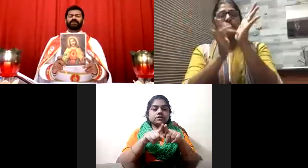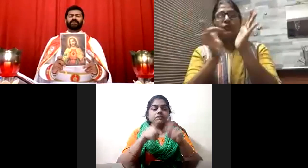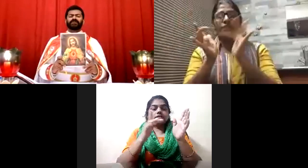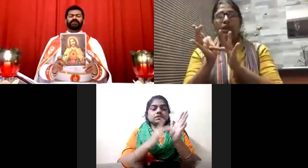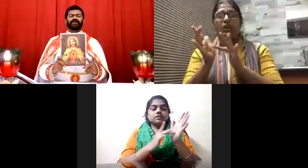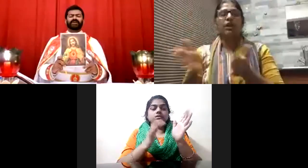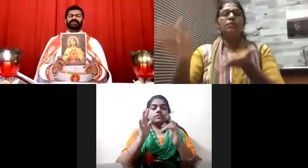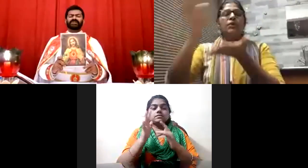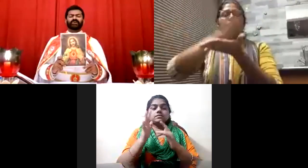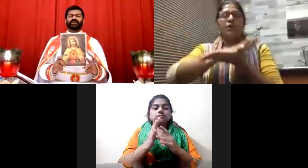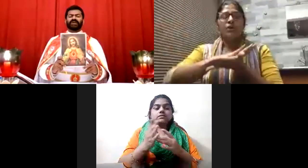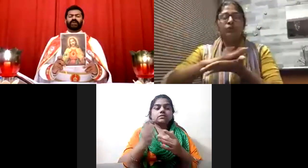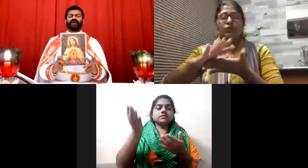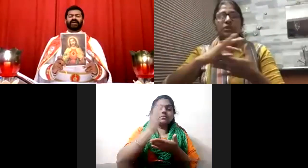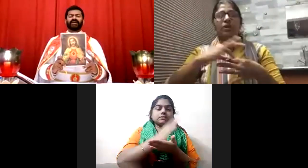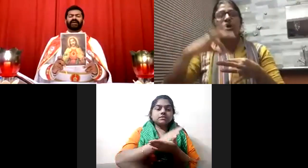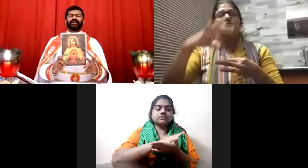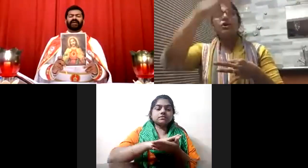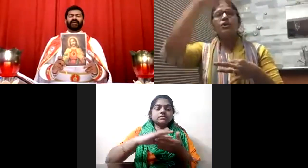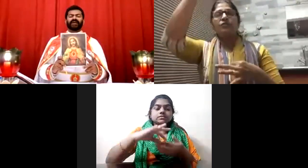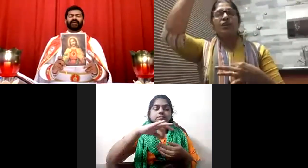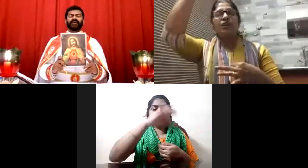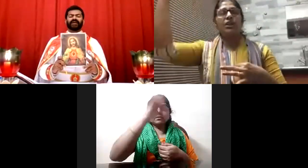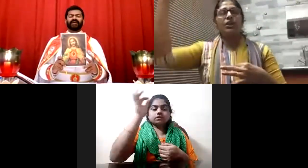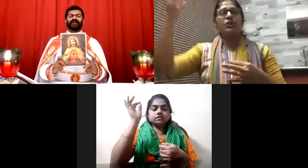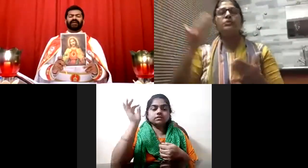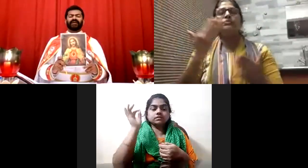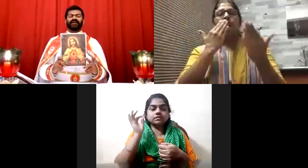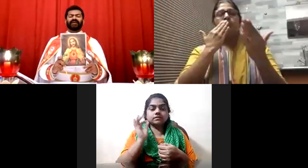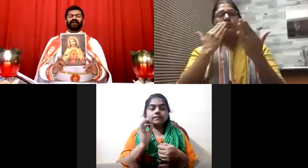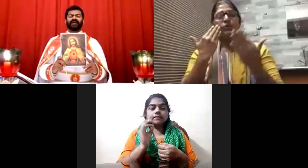പരിശുദ്ധാത്മാവിനും സ്തുതി ഉയരട്ടെ.